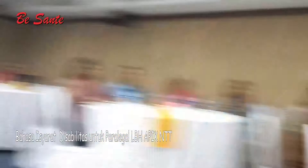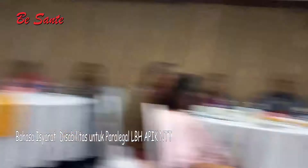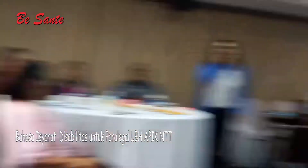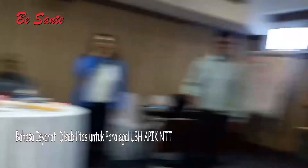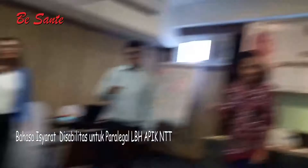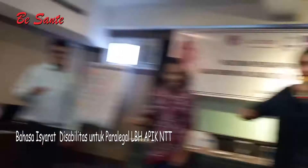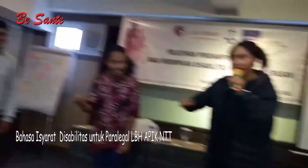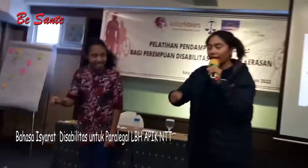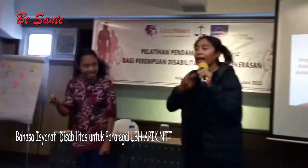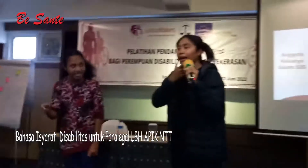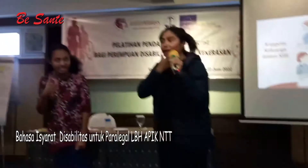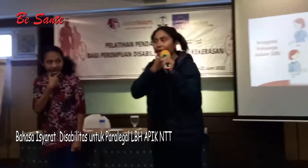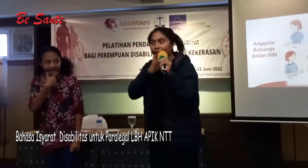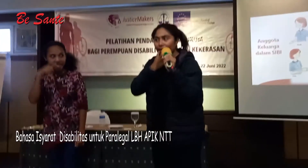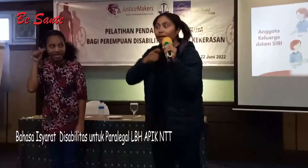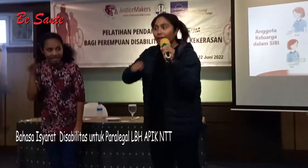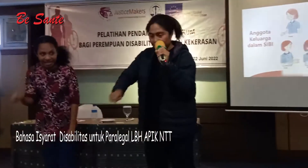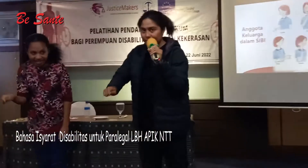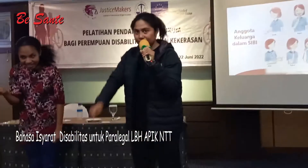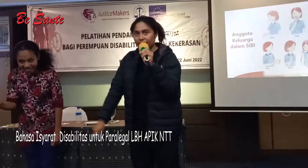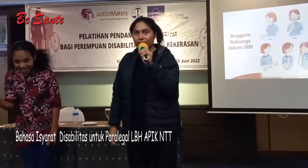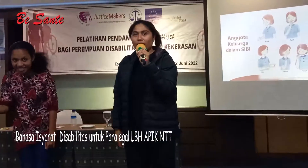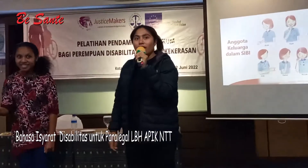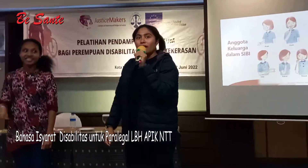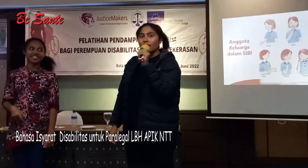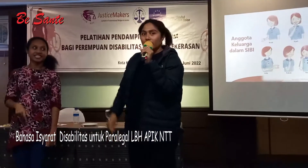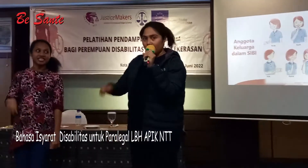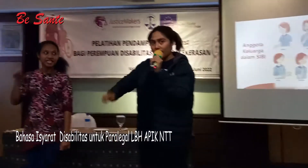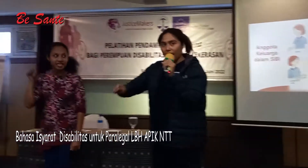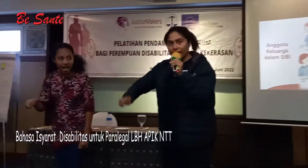Nenek. Kakek. Kakek. Sama kakek. Kakek.